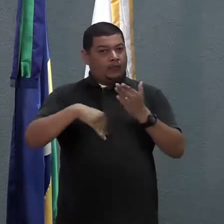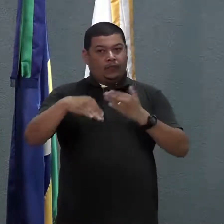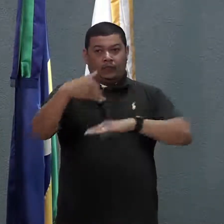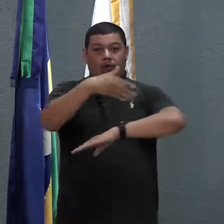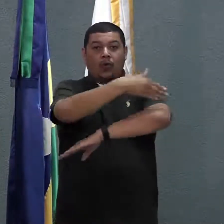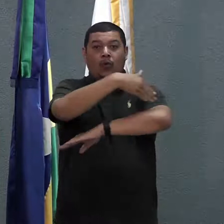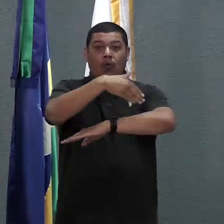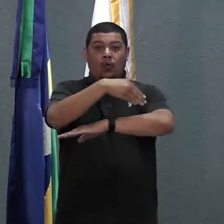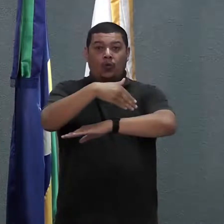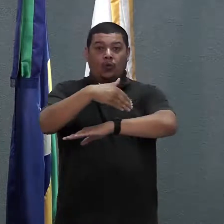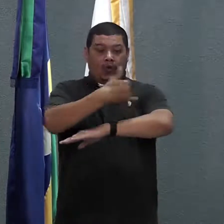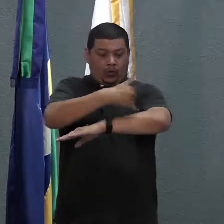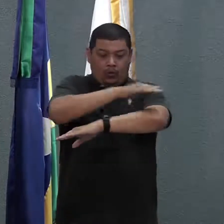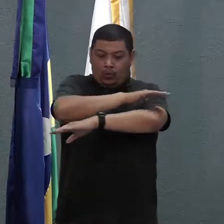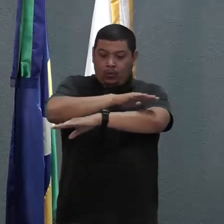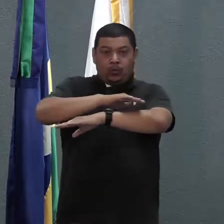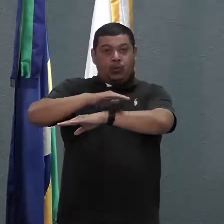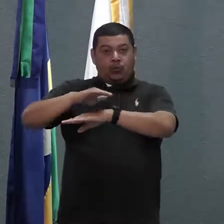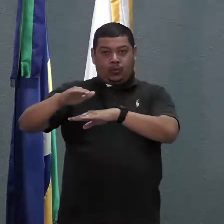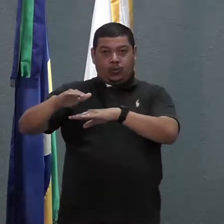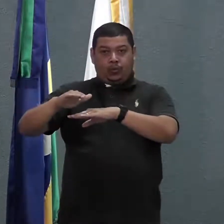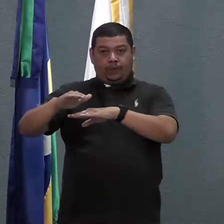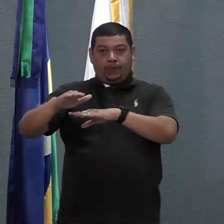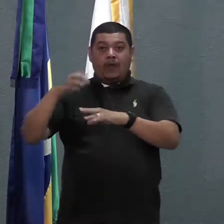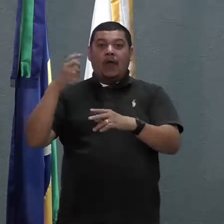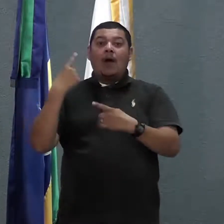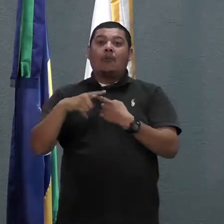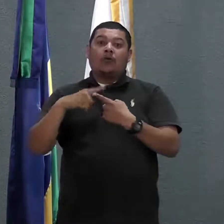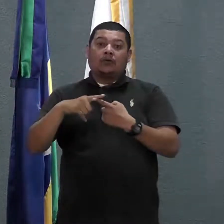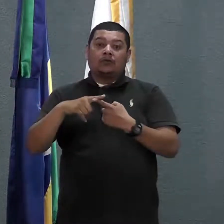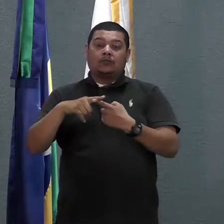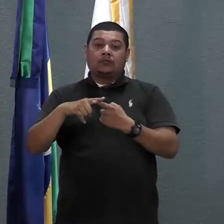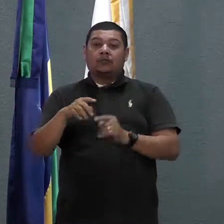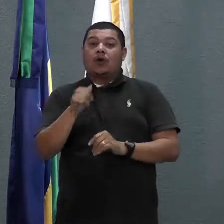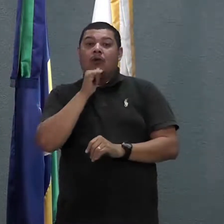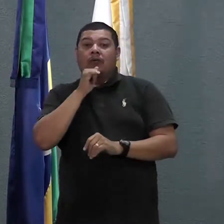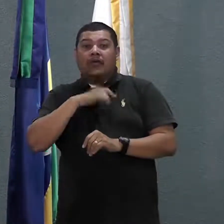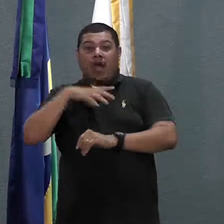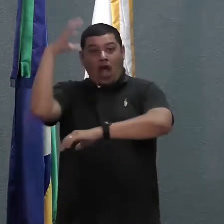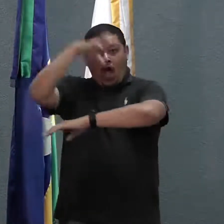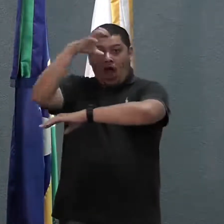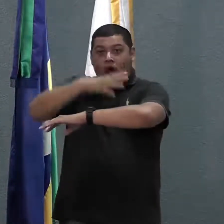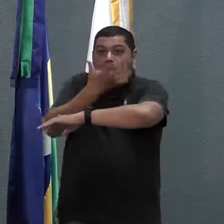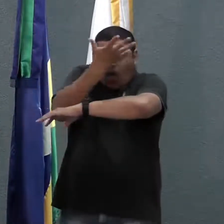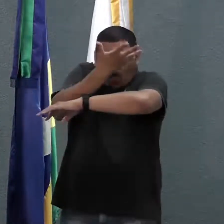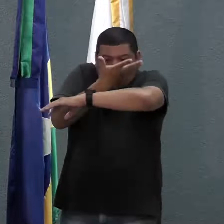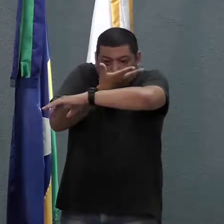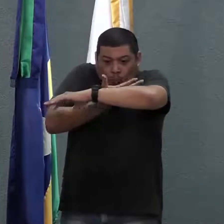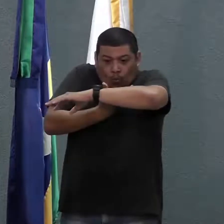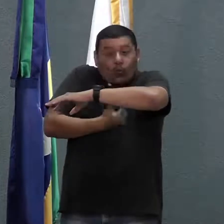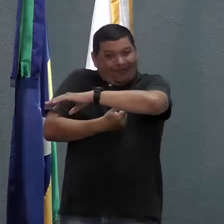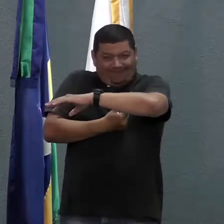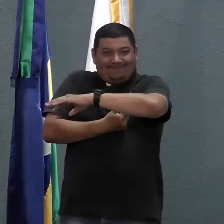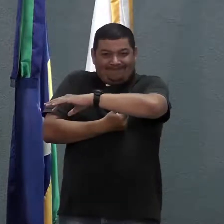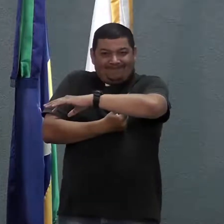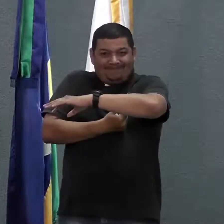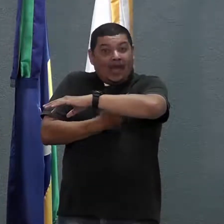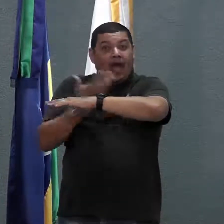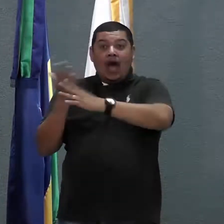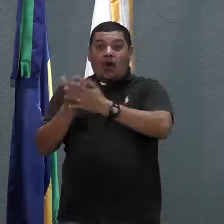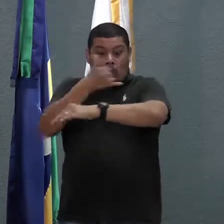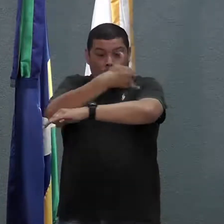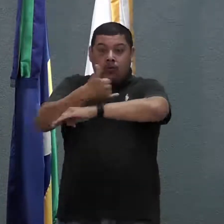asfaltadas, e nós perdemos, então, a questão principalmente da terra, que segura muita água, e essa água vai toda para o